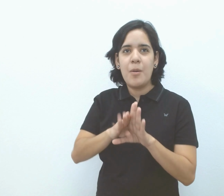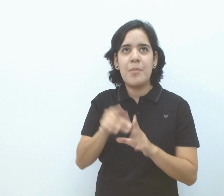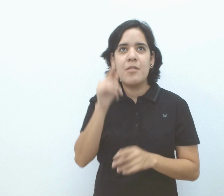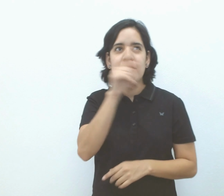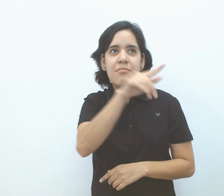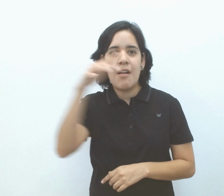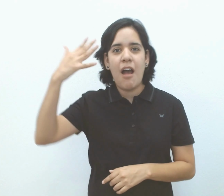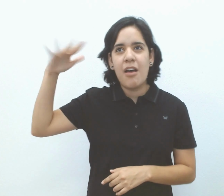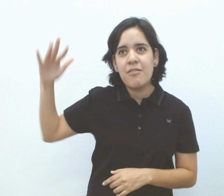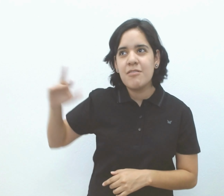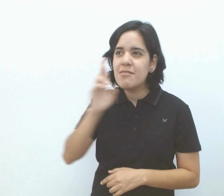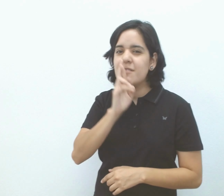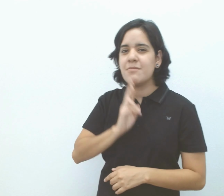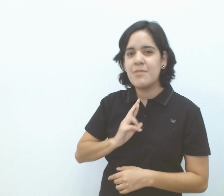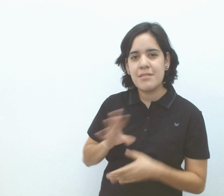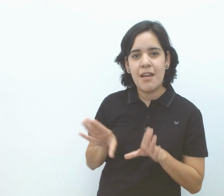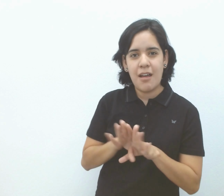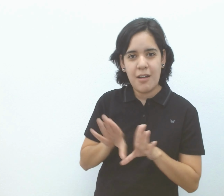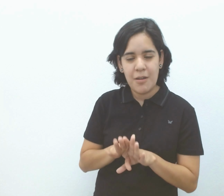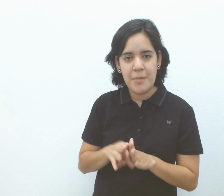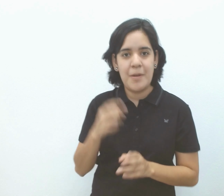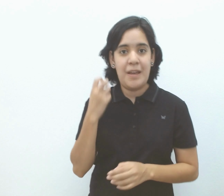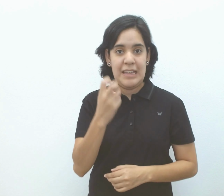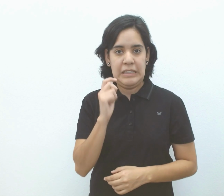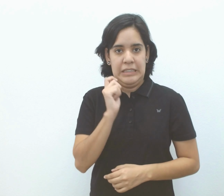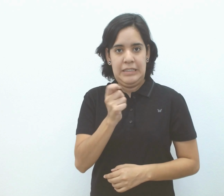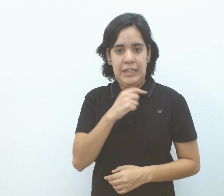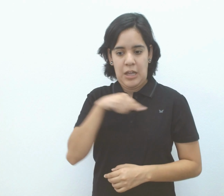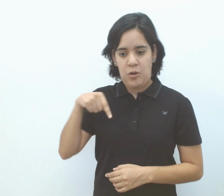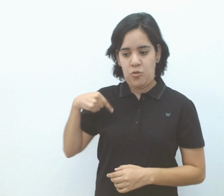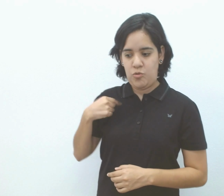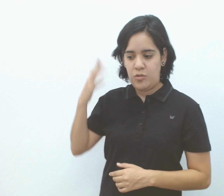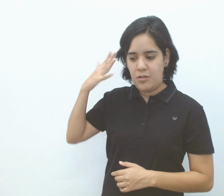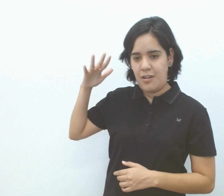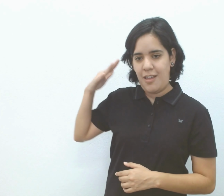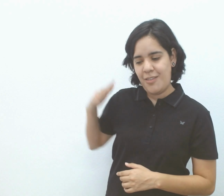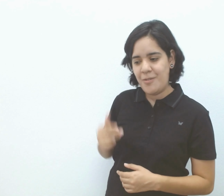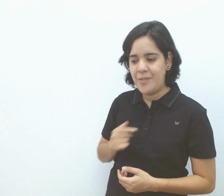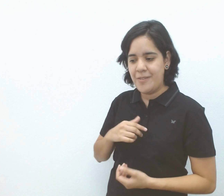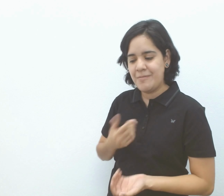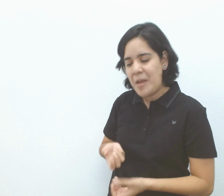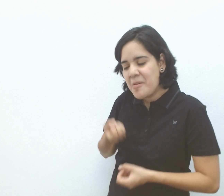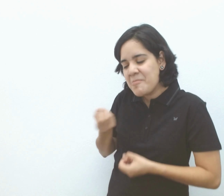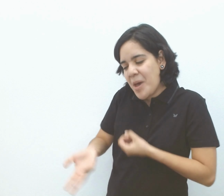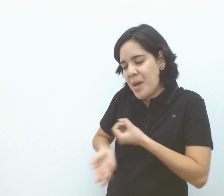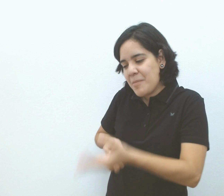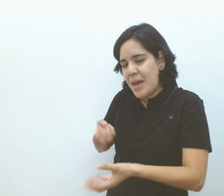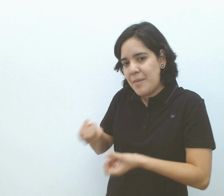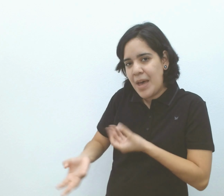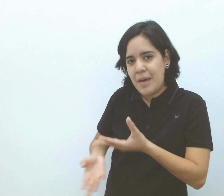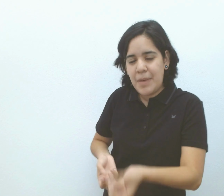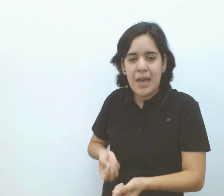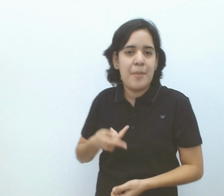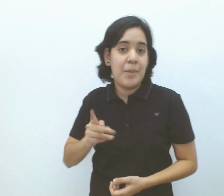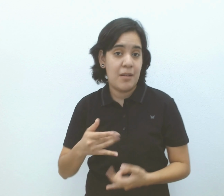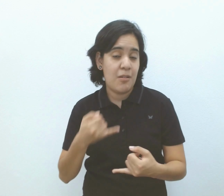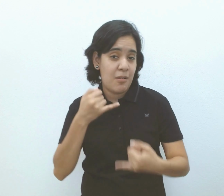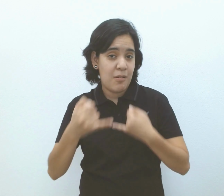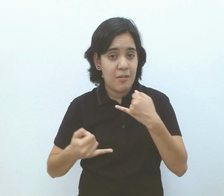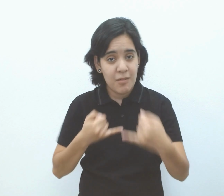importante también ir viendo cómo vamos fomentando o no ciertas actitudes en donde puede volverse un juego que, ojo, no es una mentira. En esta etapa